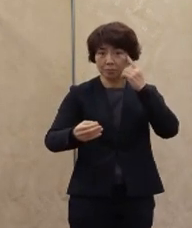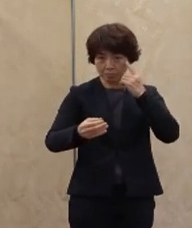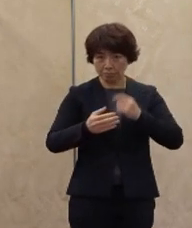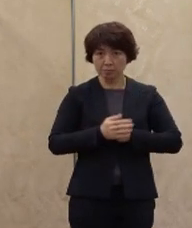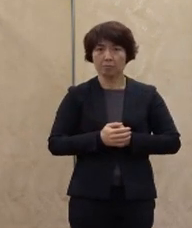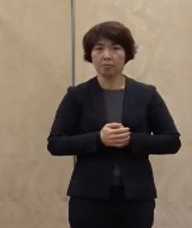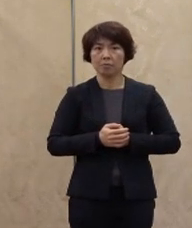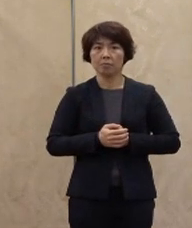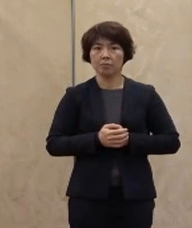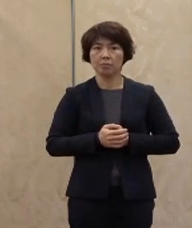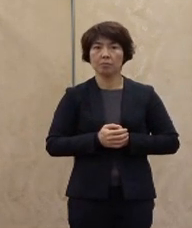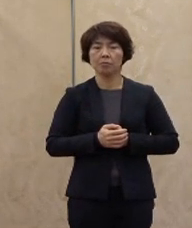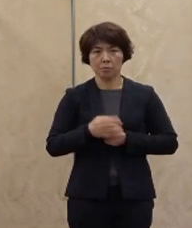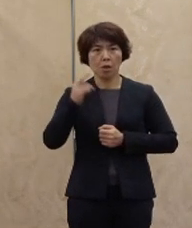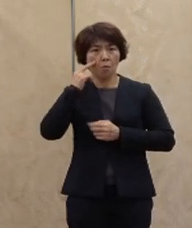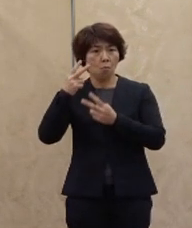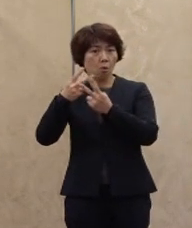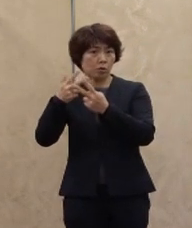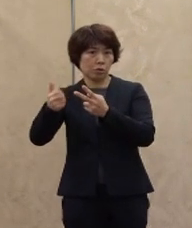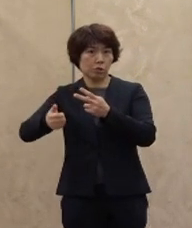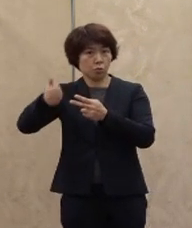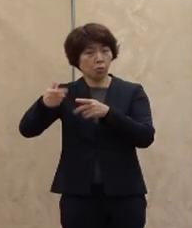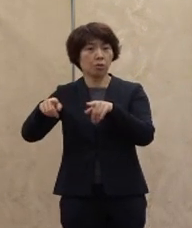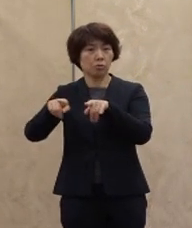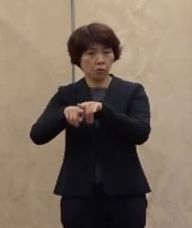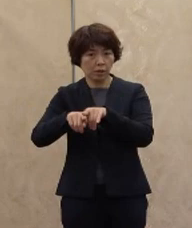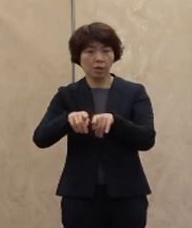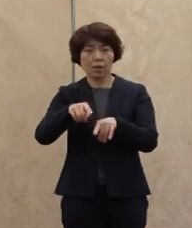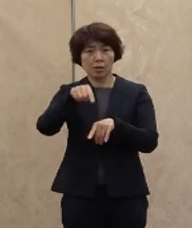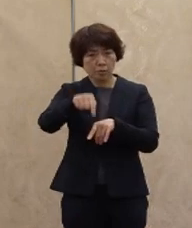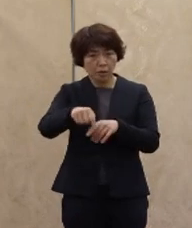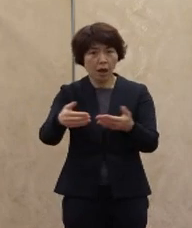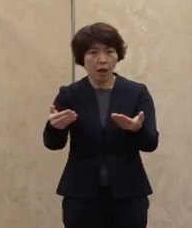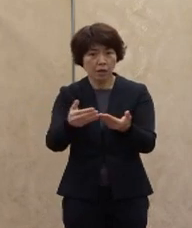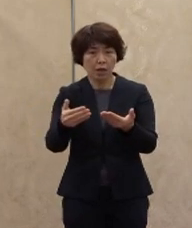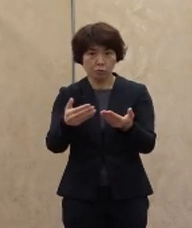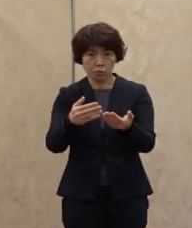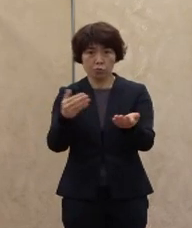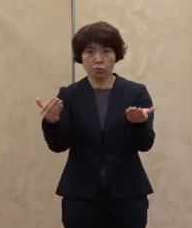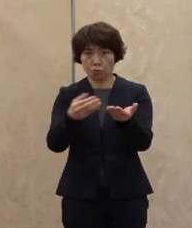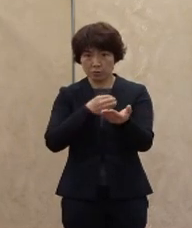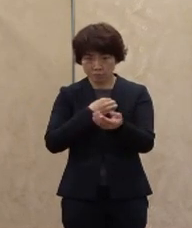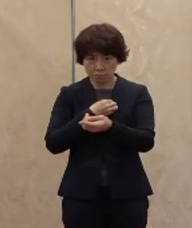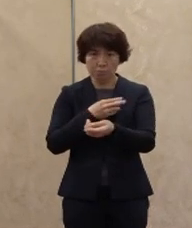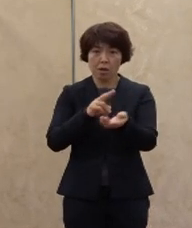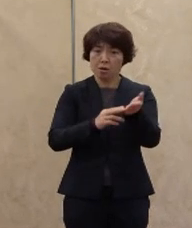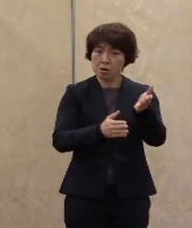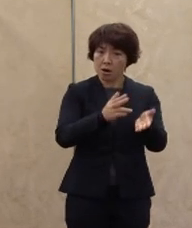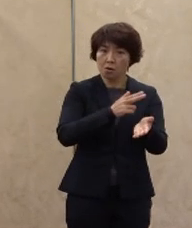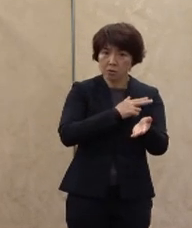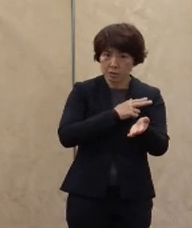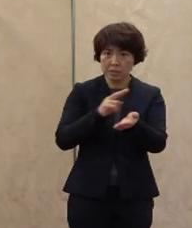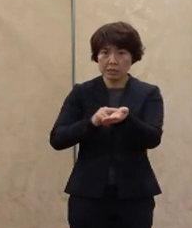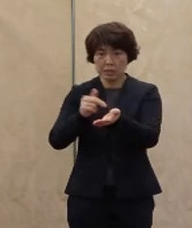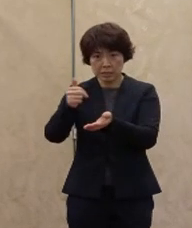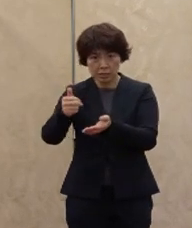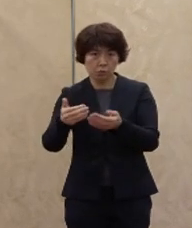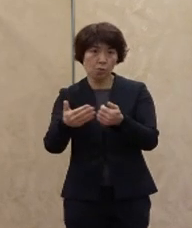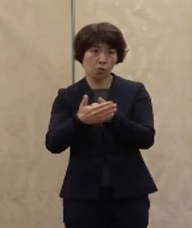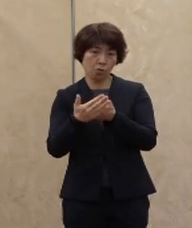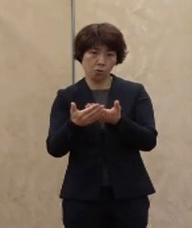これはもう松井市長と、そして、まさに現場で働く医療の皆さん、それから看護師さんの皆さんのご協力も得ながら